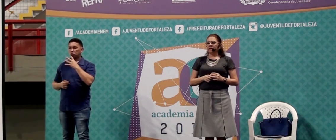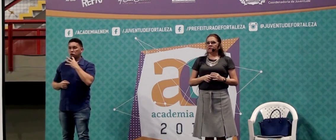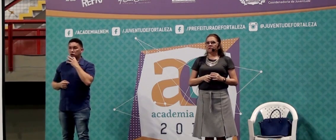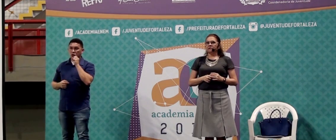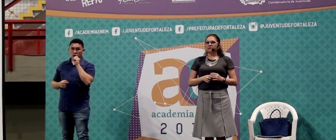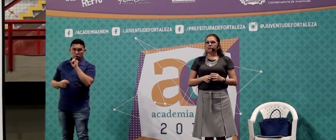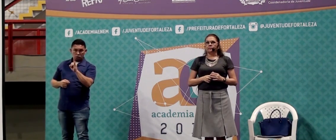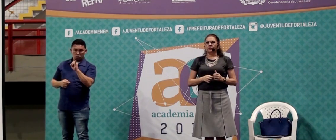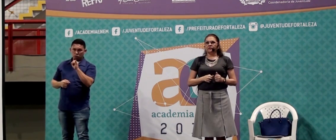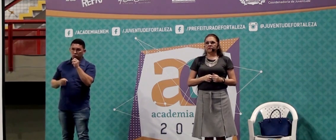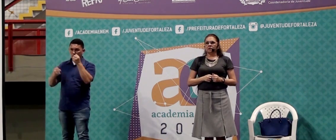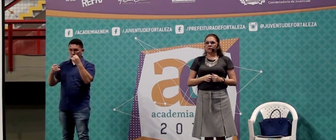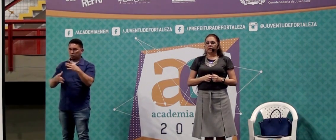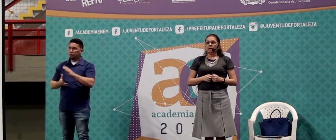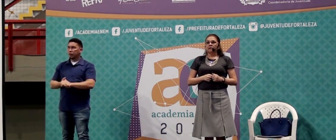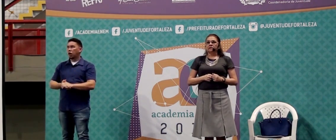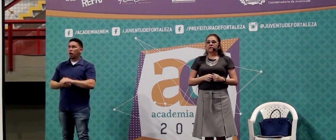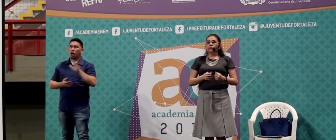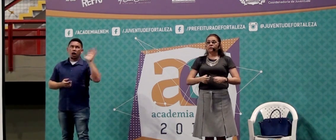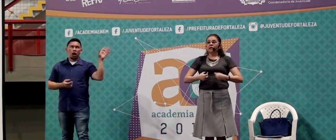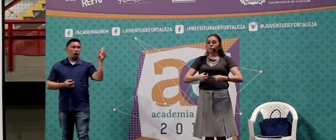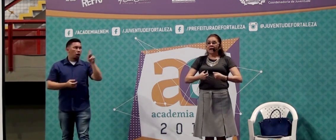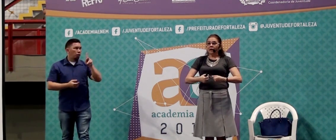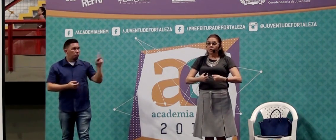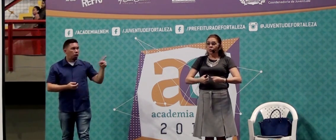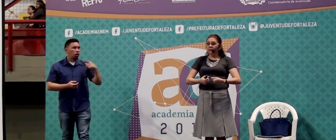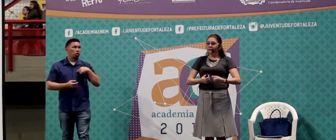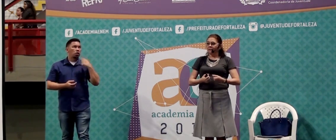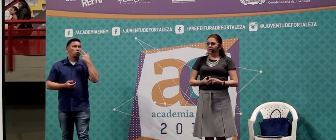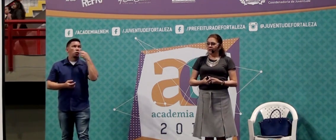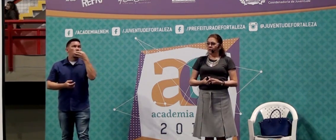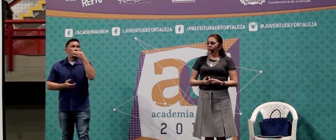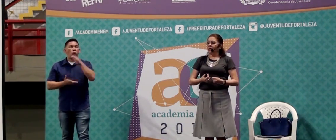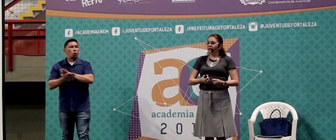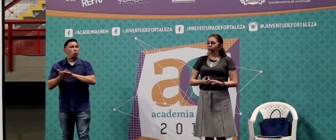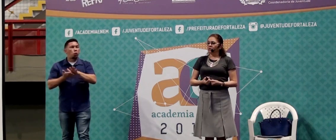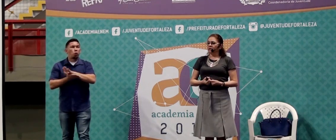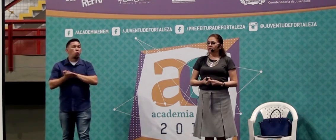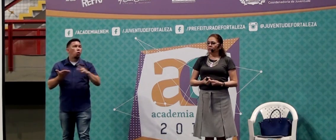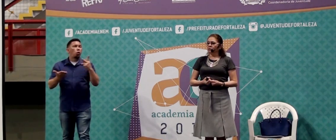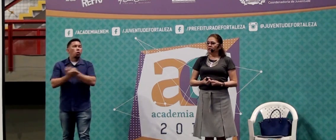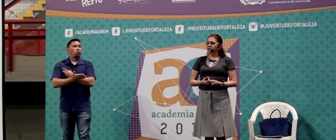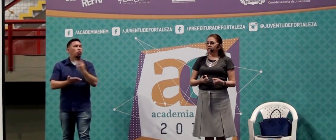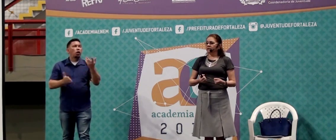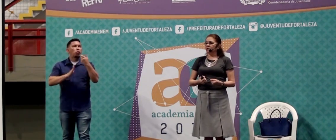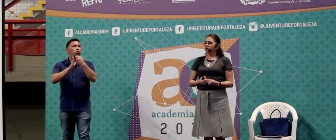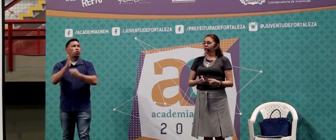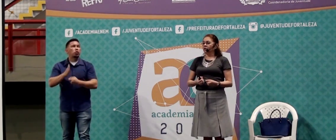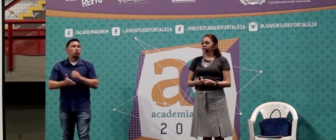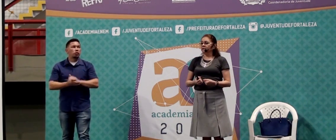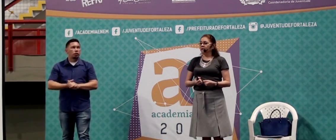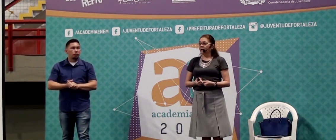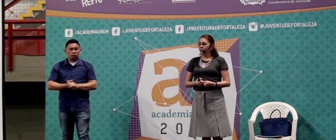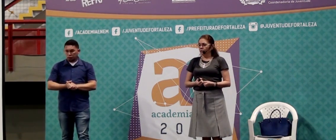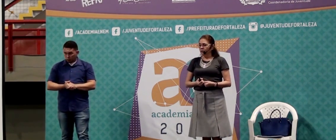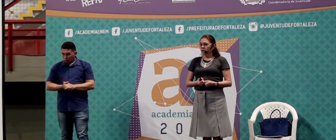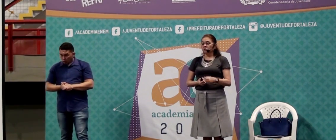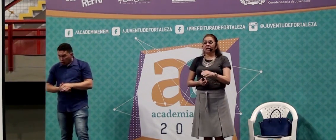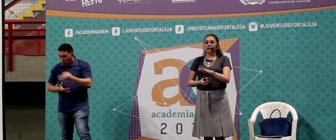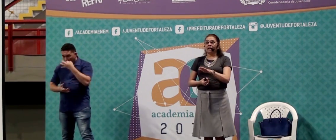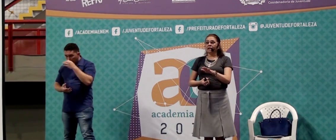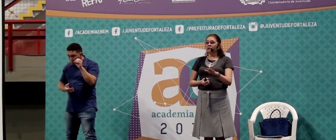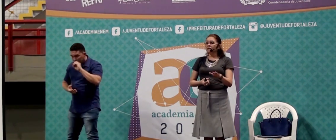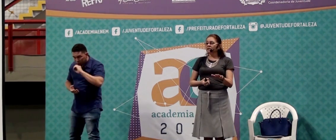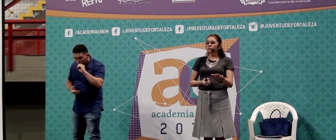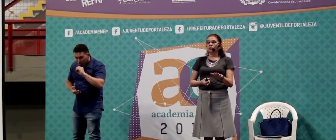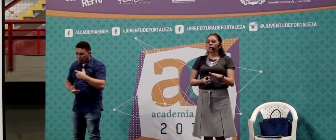se você diz assim, professora, se eu não argumentar, o que é que acontece no meu texto? Você tira nota 0.